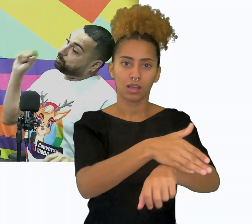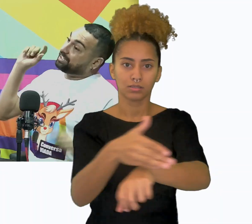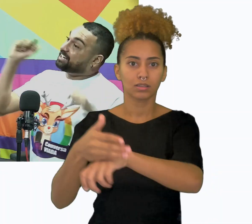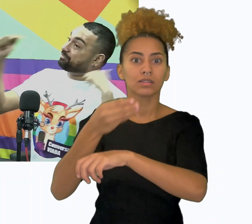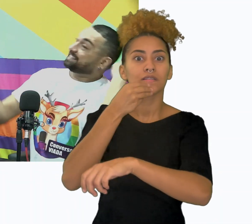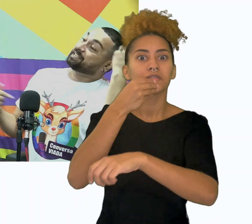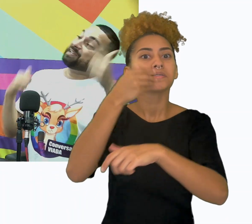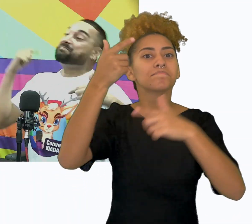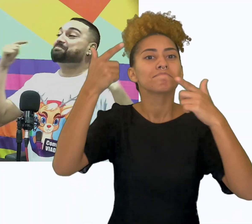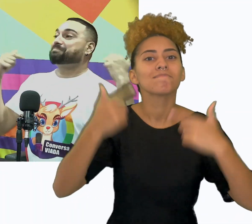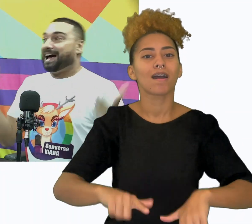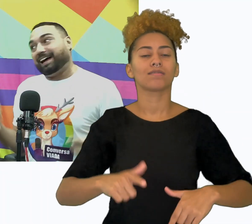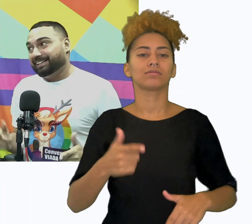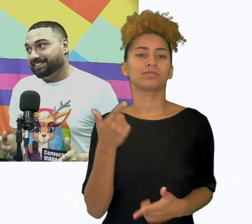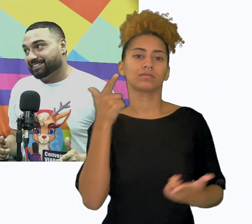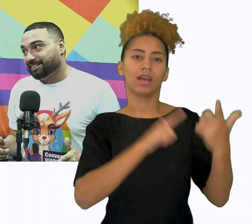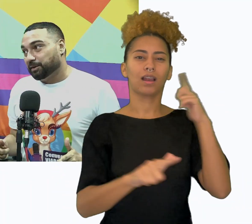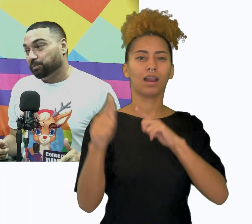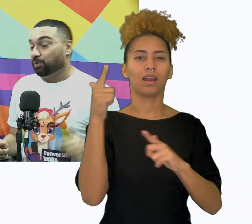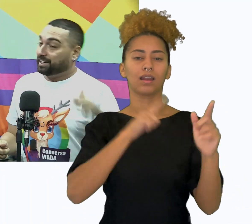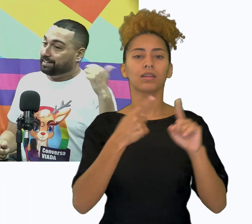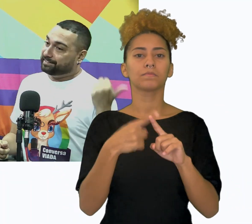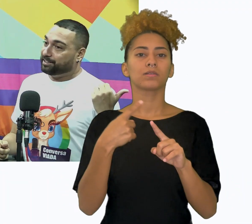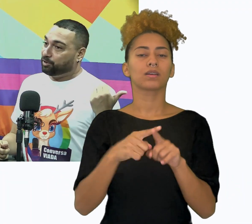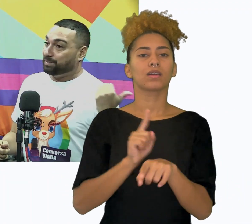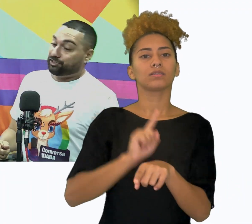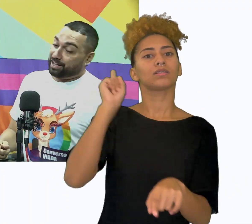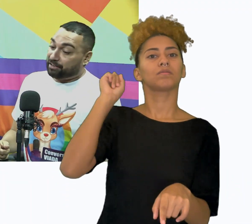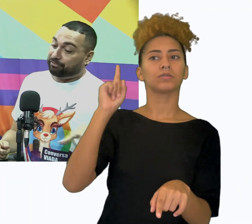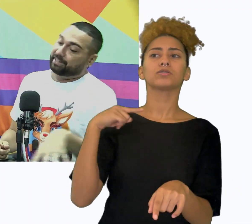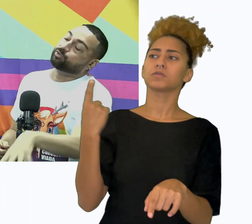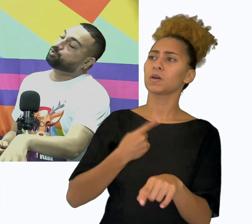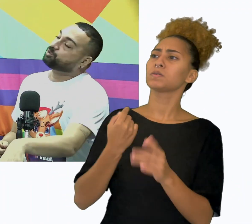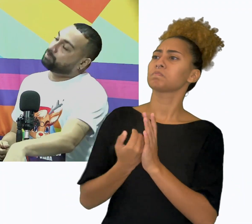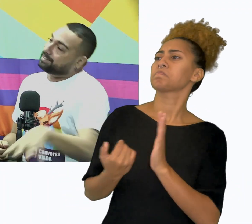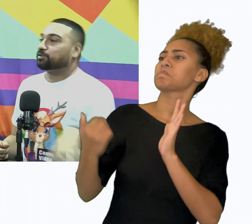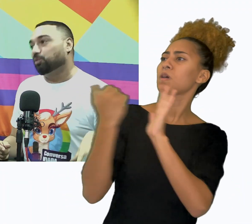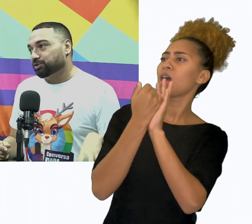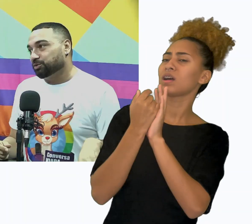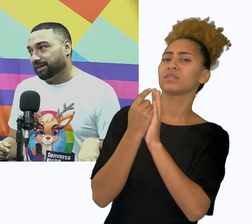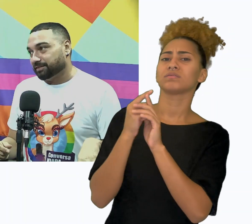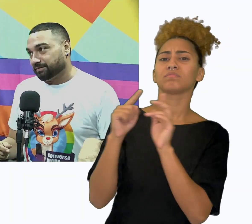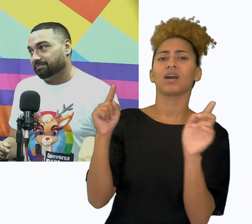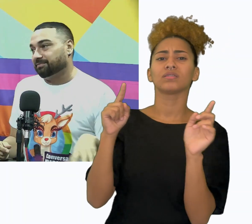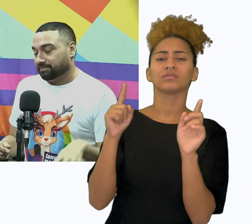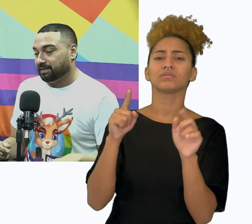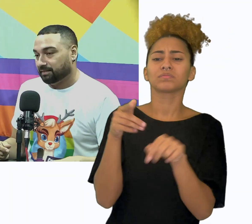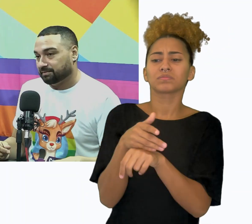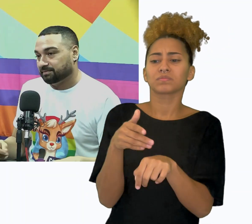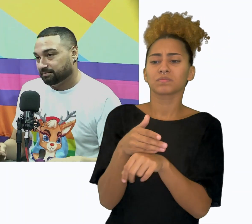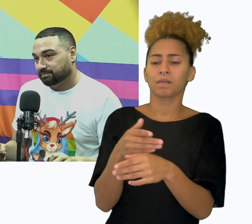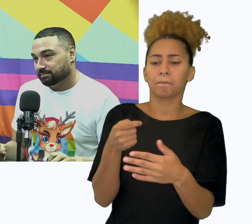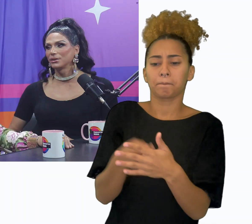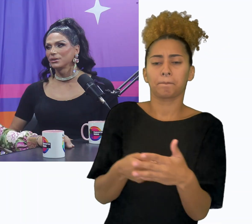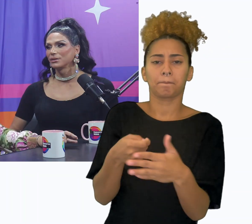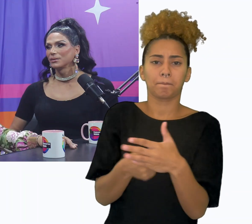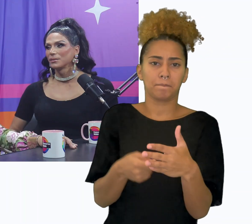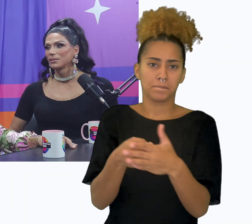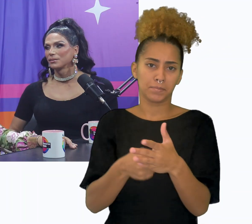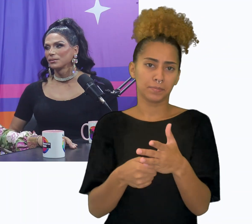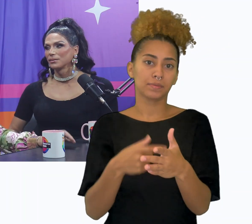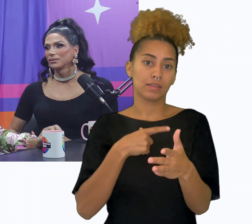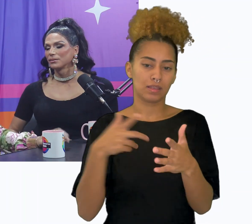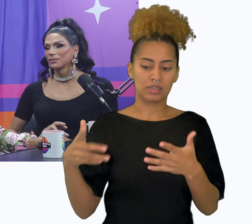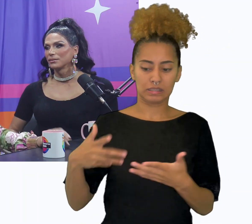elas poderiam fazer bem mais. Porque anteriormente era feito muito mais com muito menos. Com muito né? menos que Mas nós sabe que a tínhamos. gente